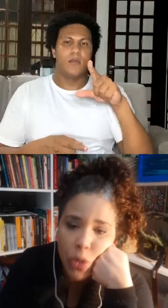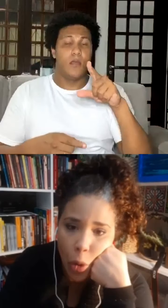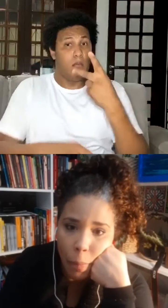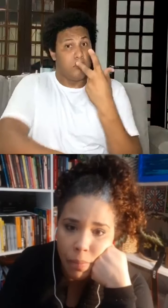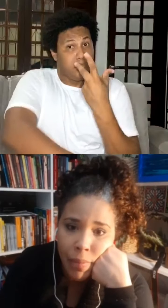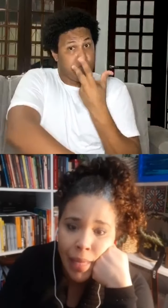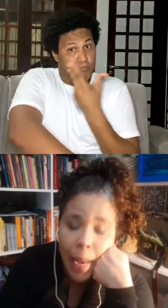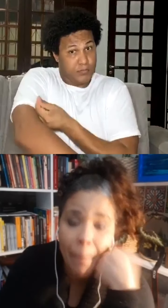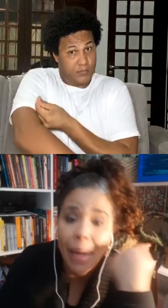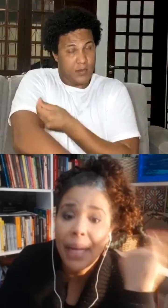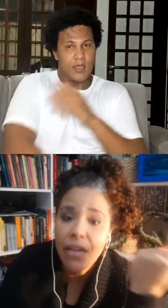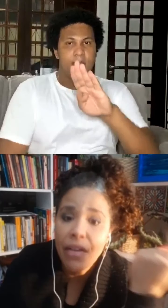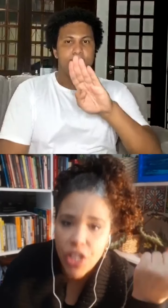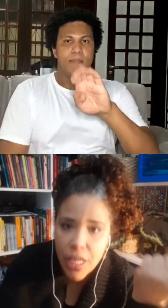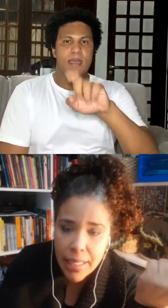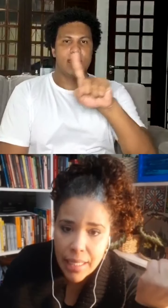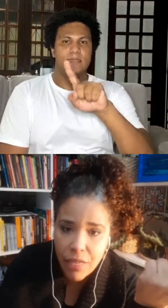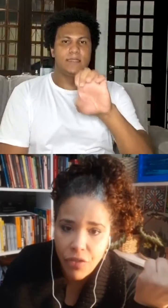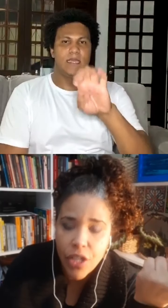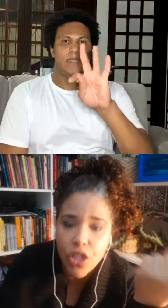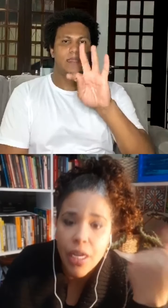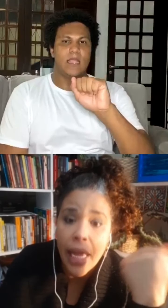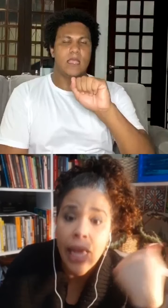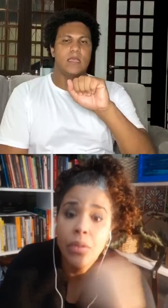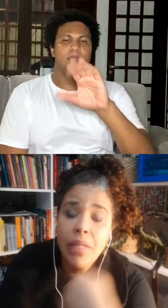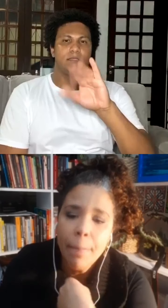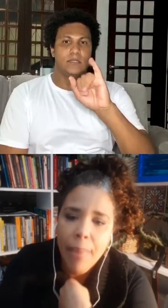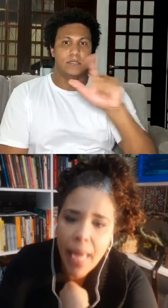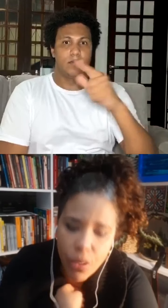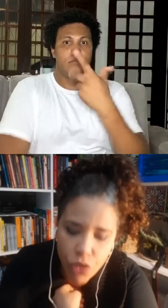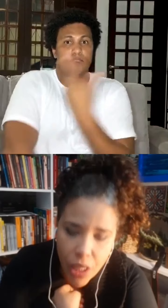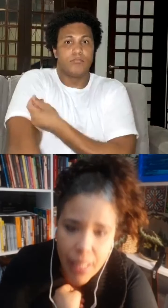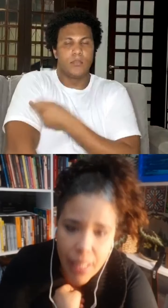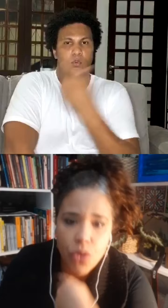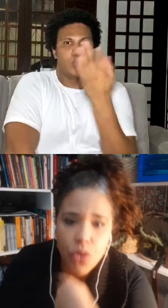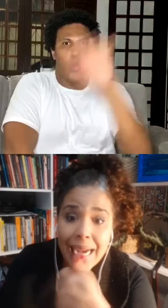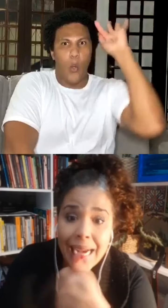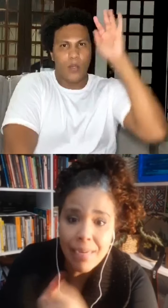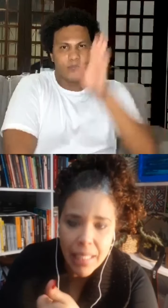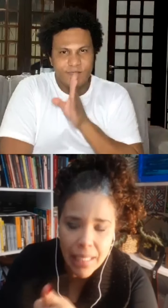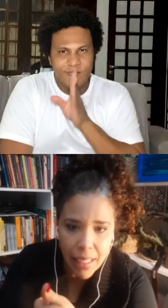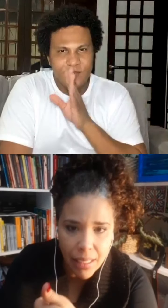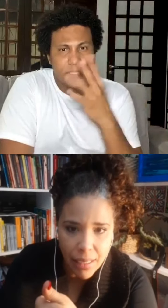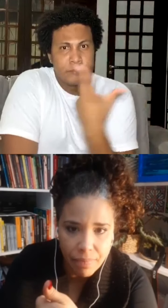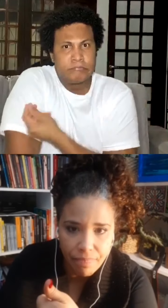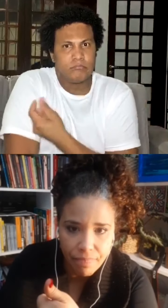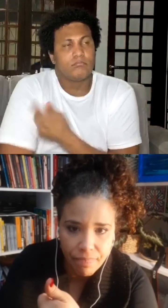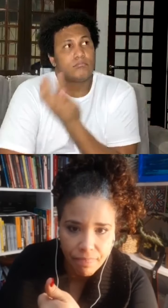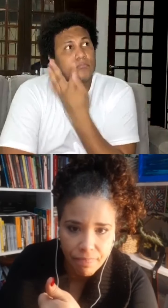só. Para prevenir a sífilis, eu também utilizo a camisinha.